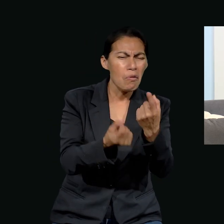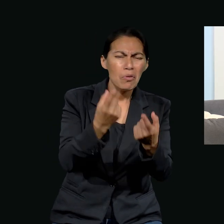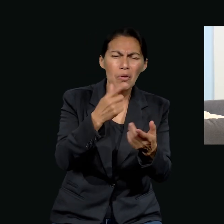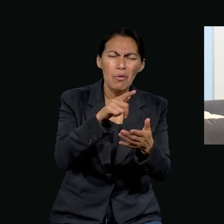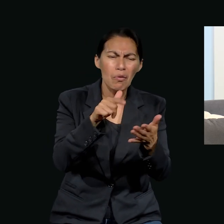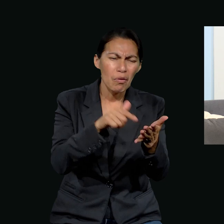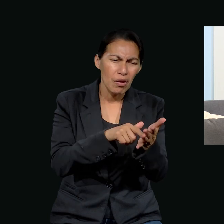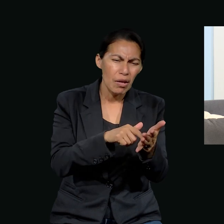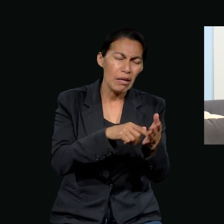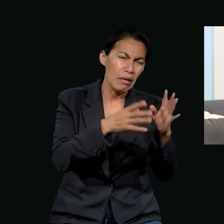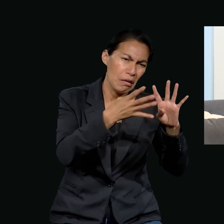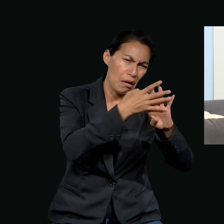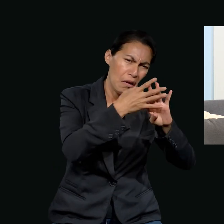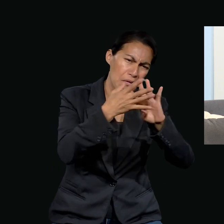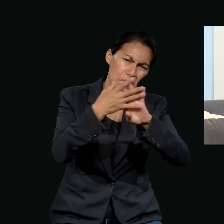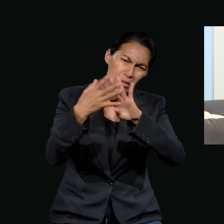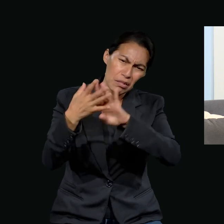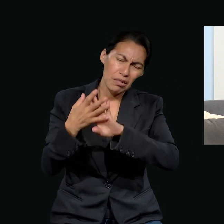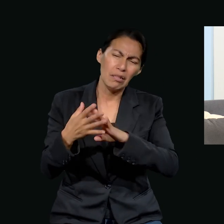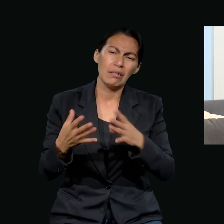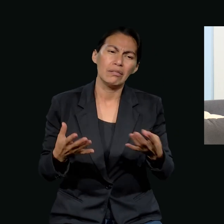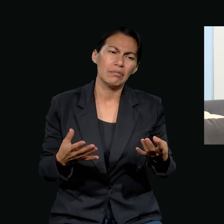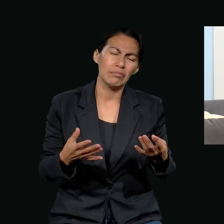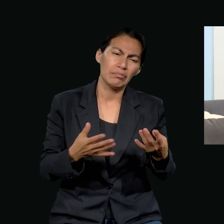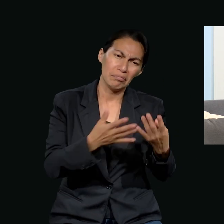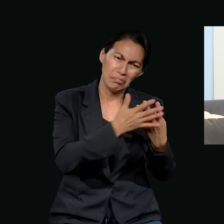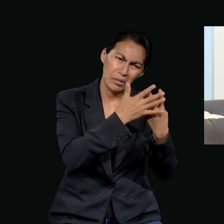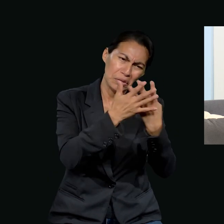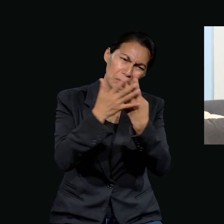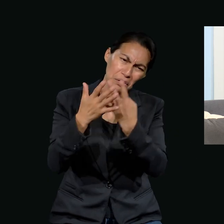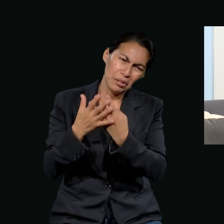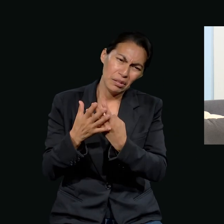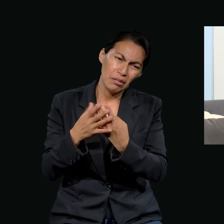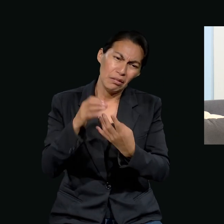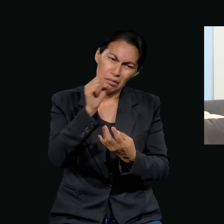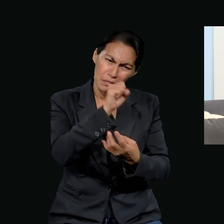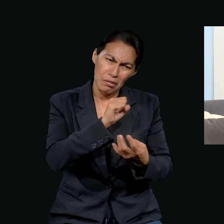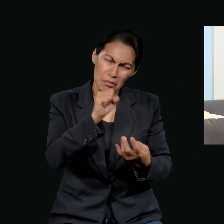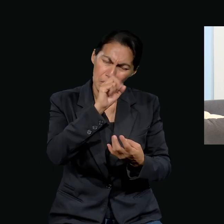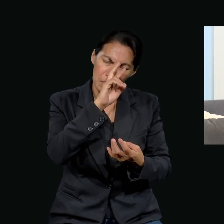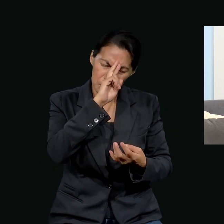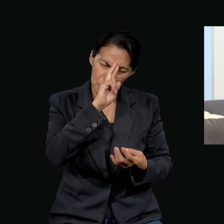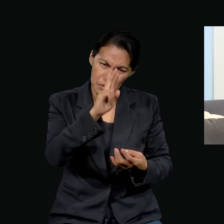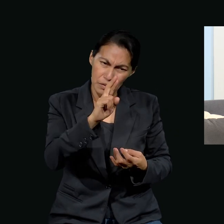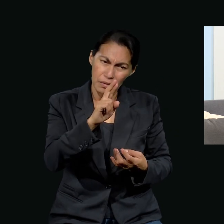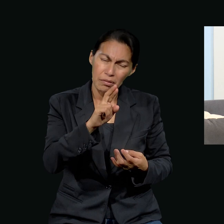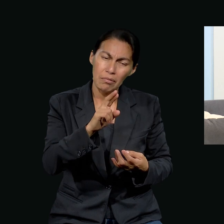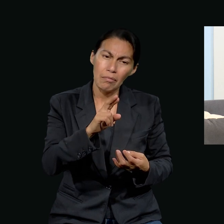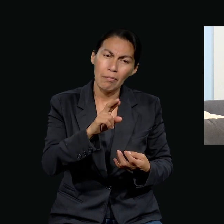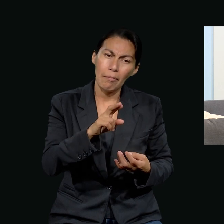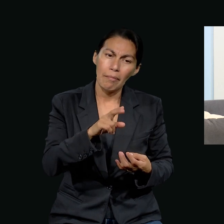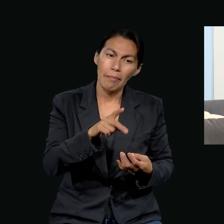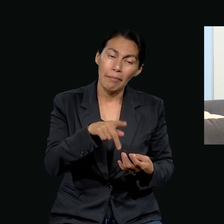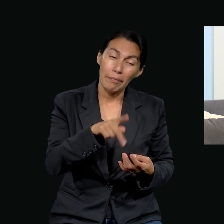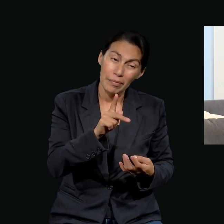de reclusorios. Y vaya, fui respetado, mis sábados me lo respetaban, todo eso.